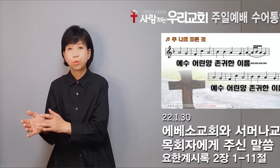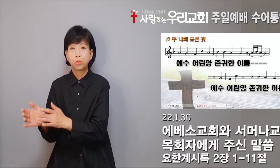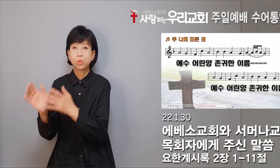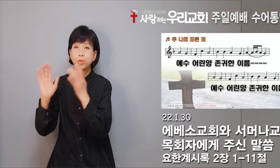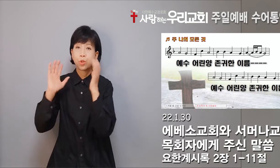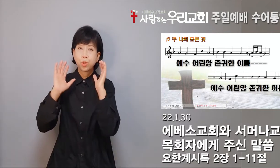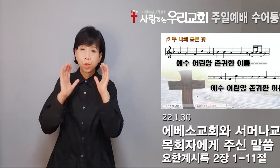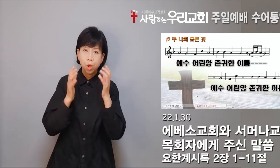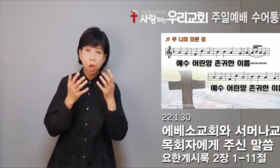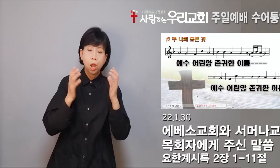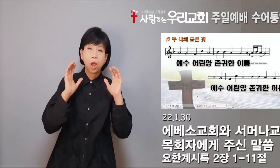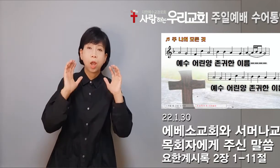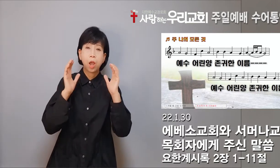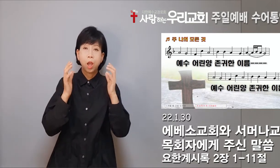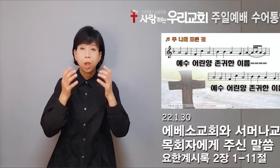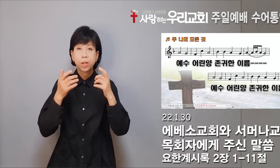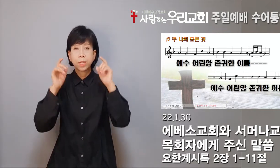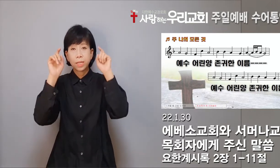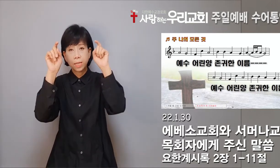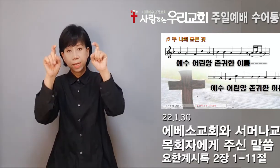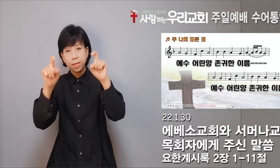예수